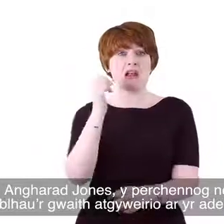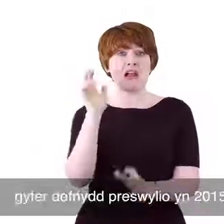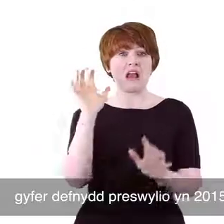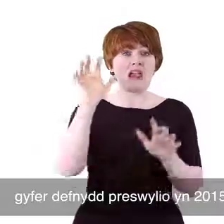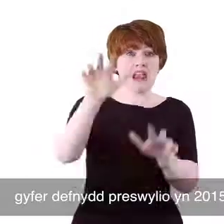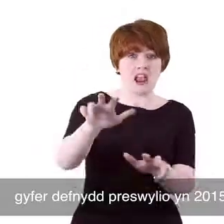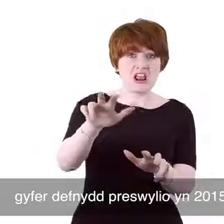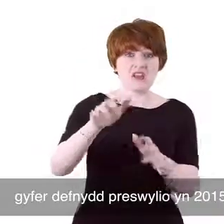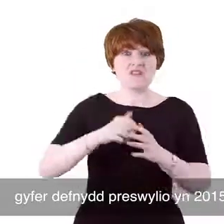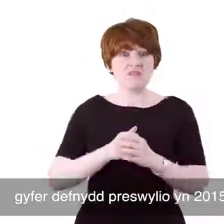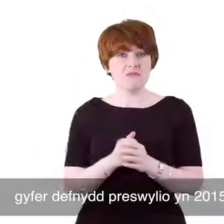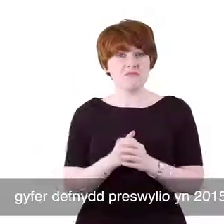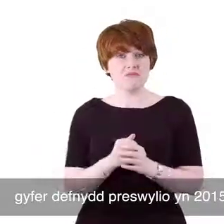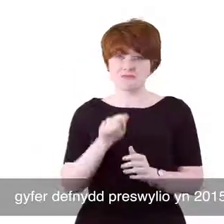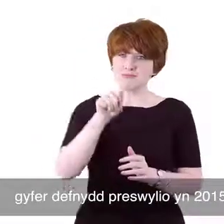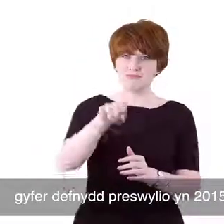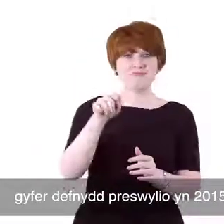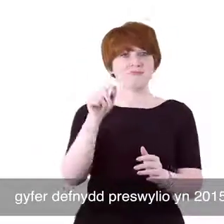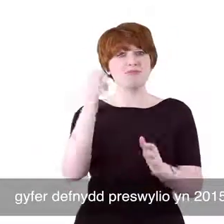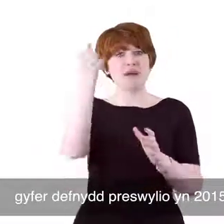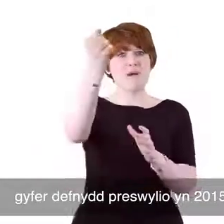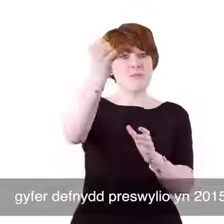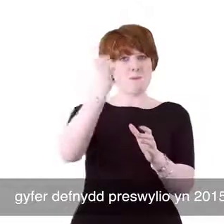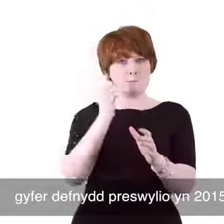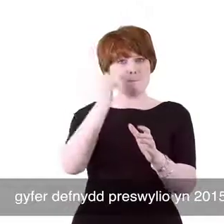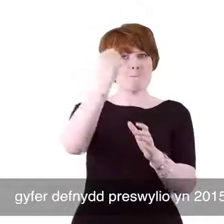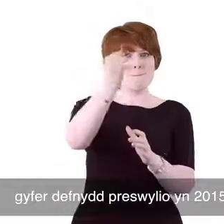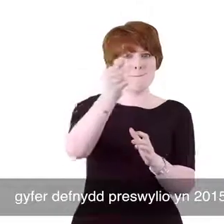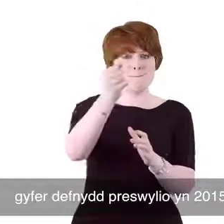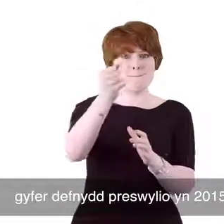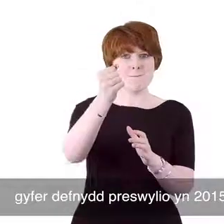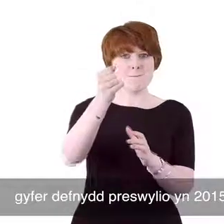ar gyfer defnydd preswylio yn 2015.